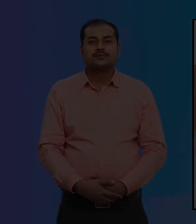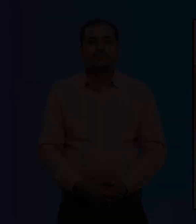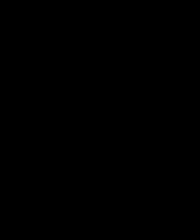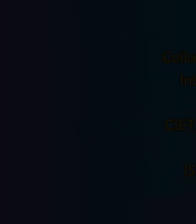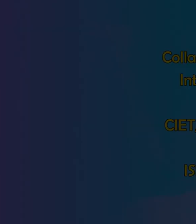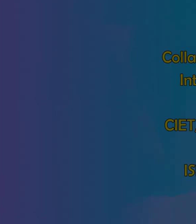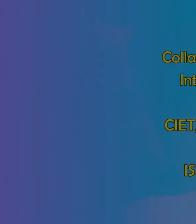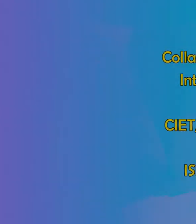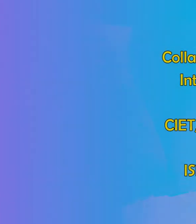हुआ